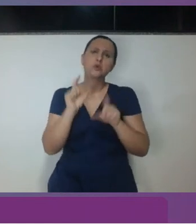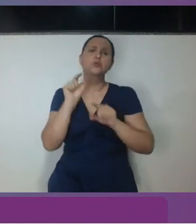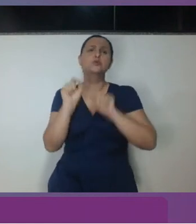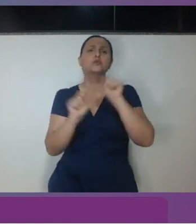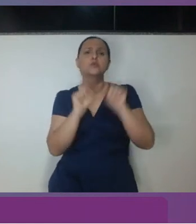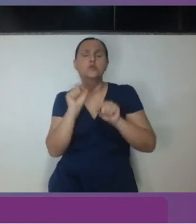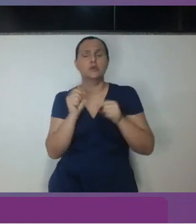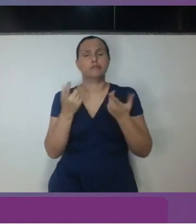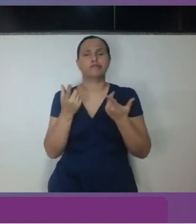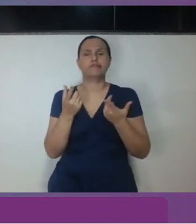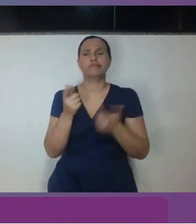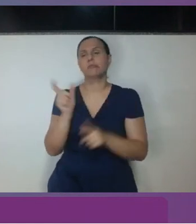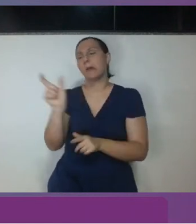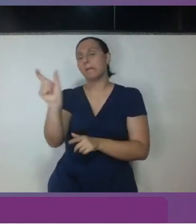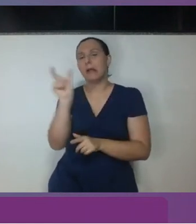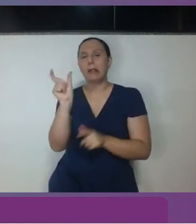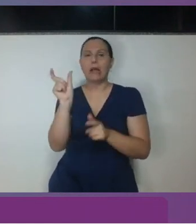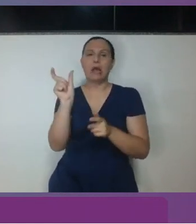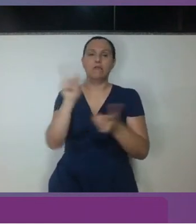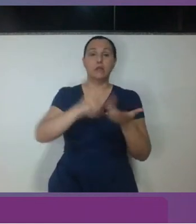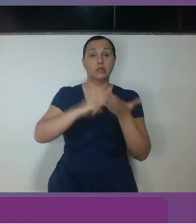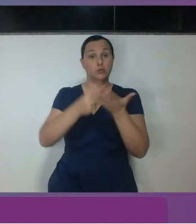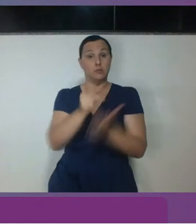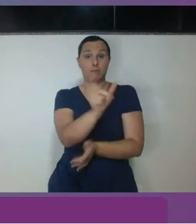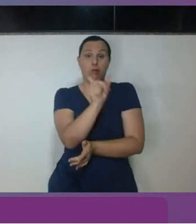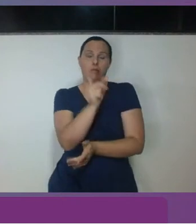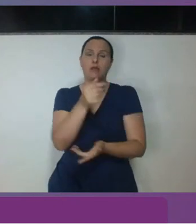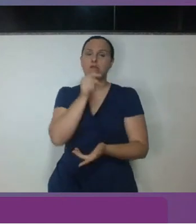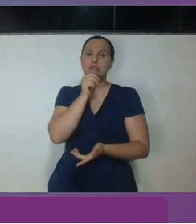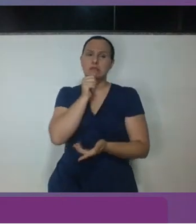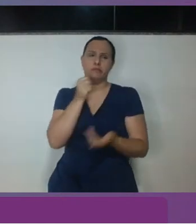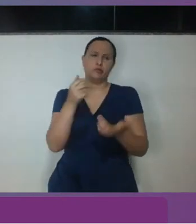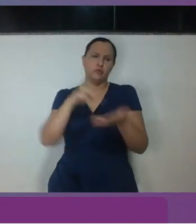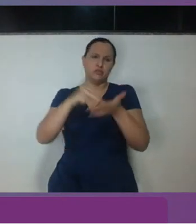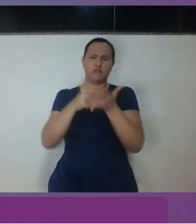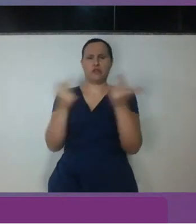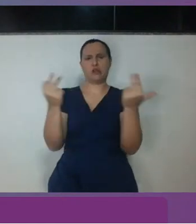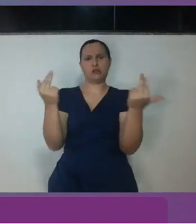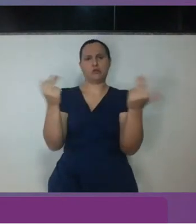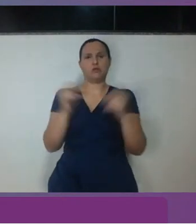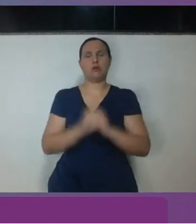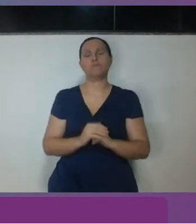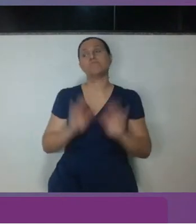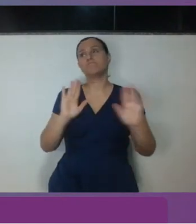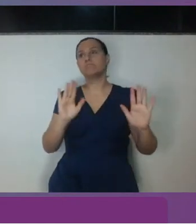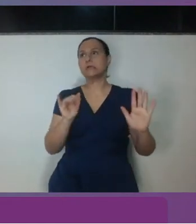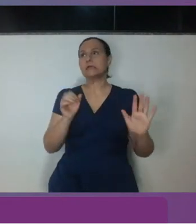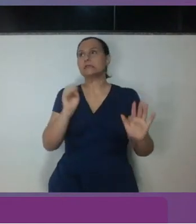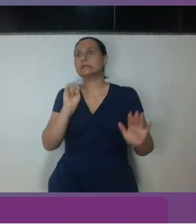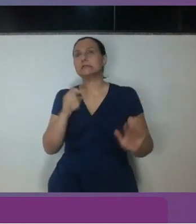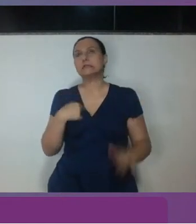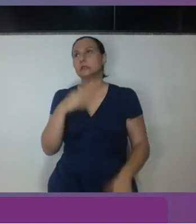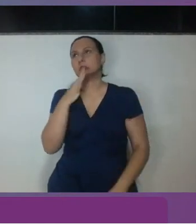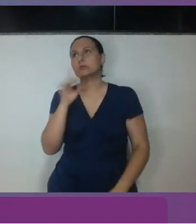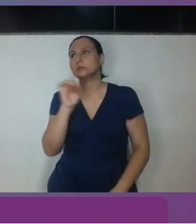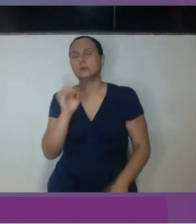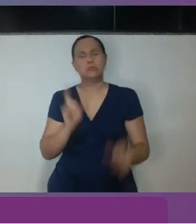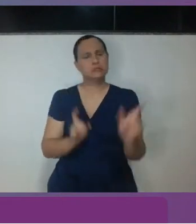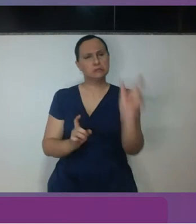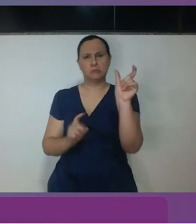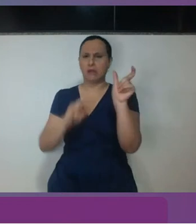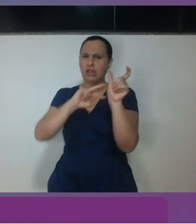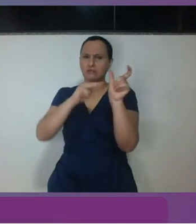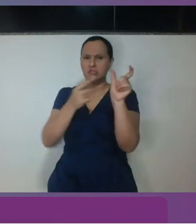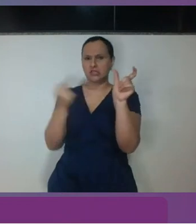outro sinal que tenha o mesmo, que seja um sinônimo, mas aqui no exemplo ela fala que, por exemplo, não conhece um sinônimo. Eu posso recorrer